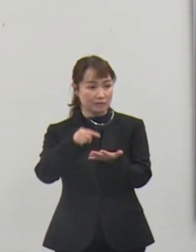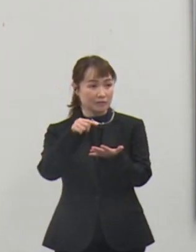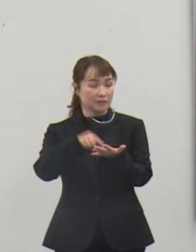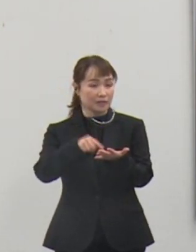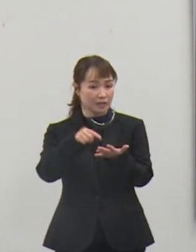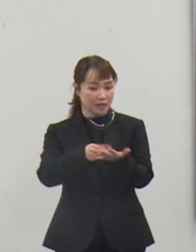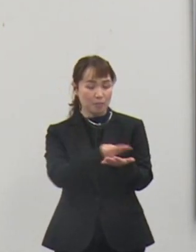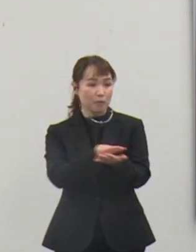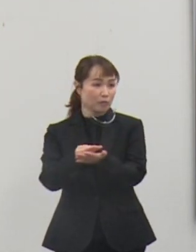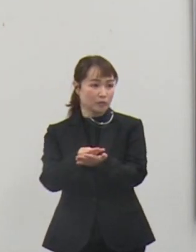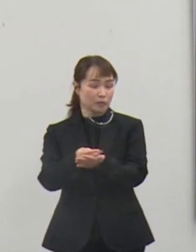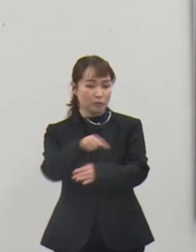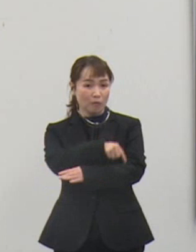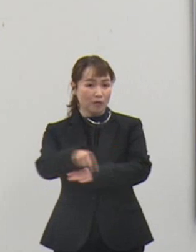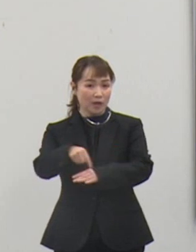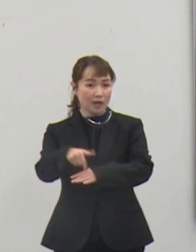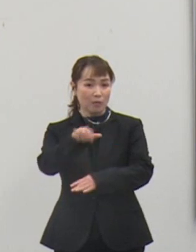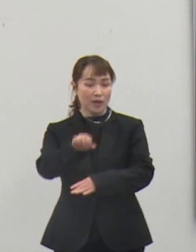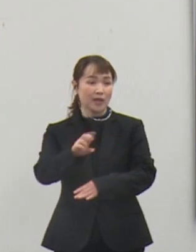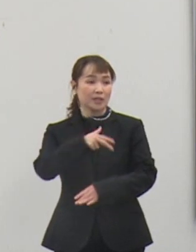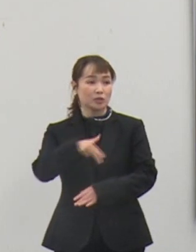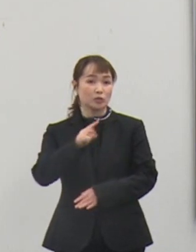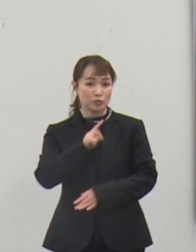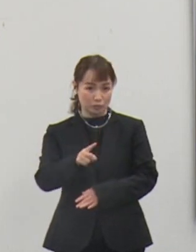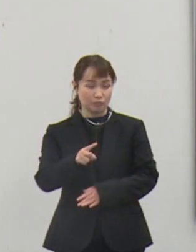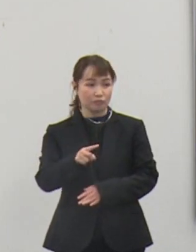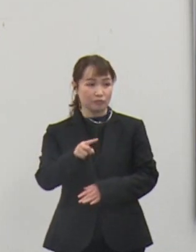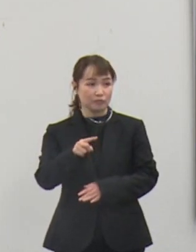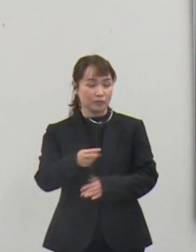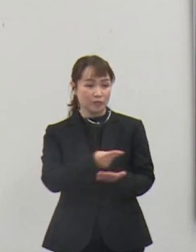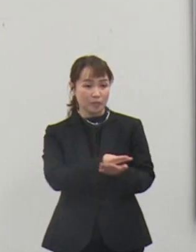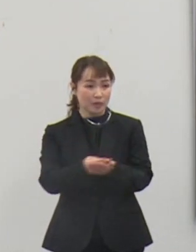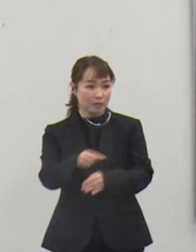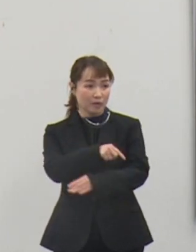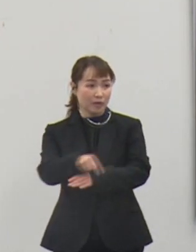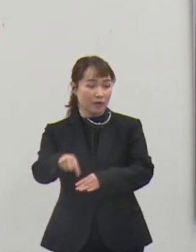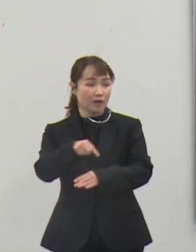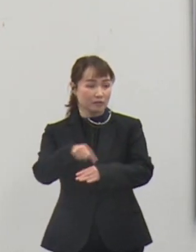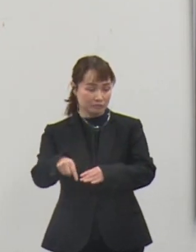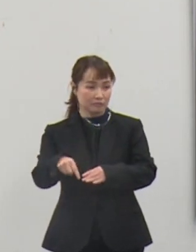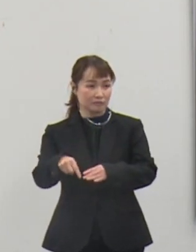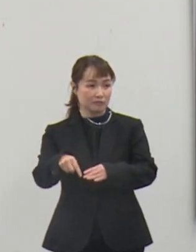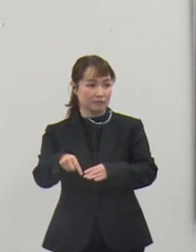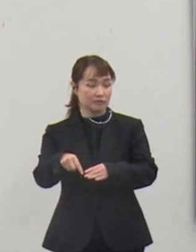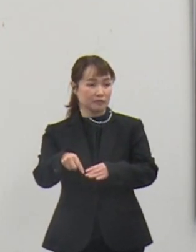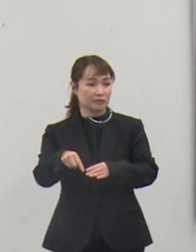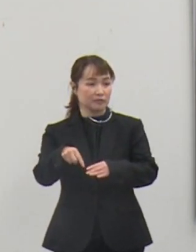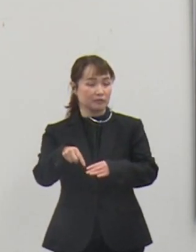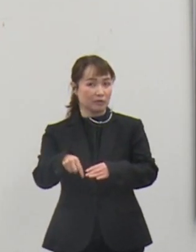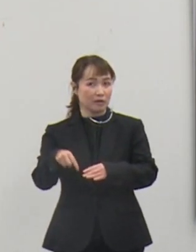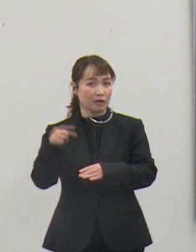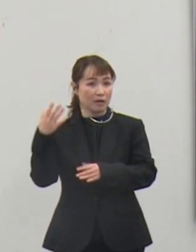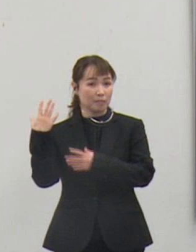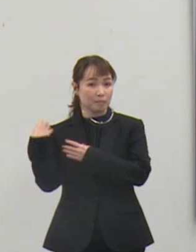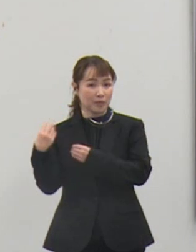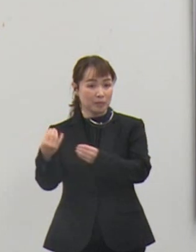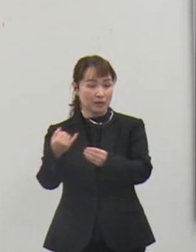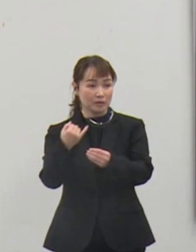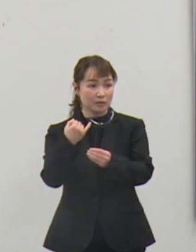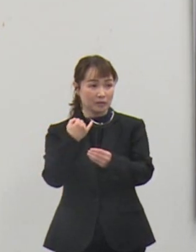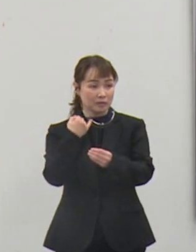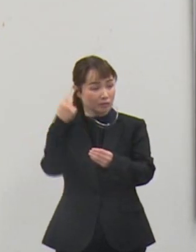ズが書かれているんですけど、この病床フェーズについては従来の計画と変わらないという認識でいいん